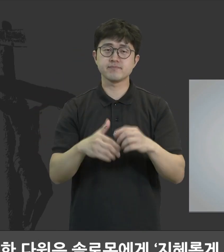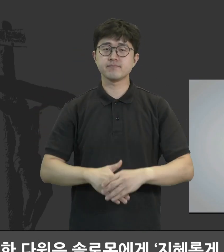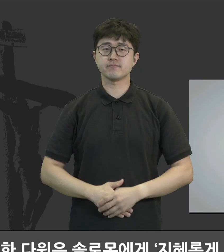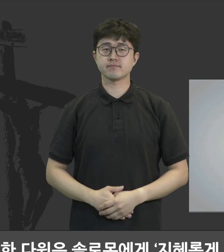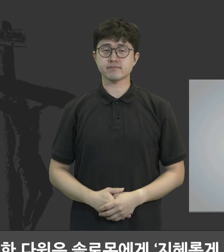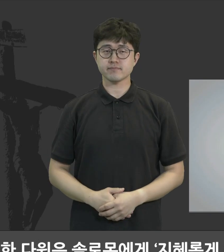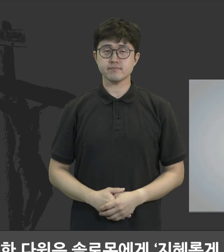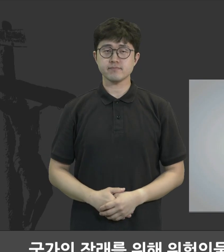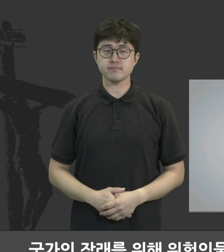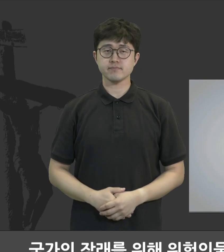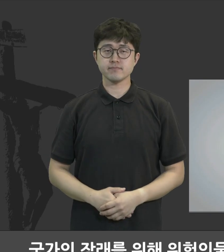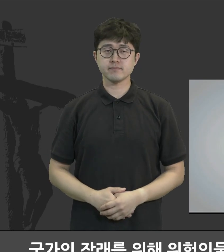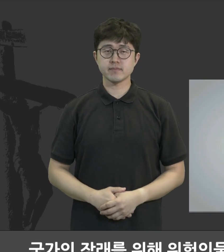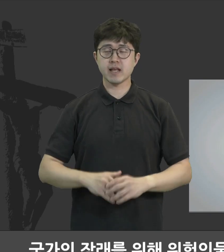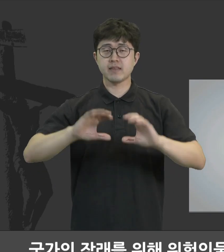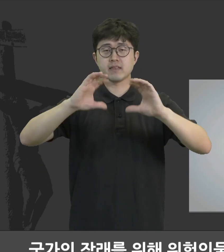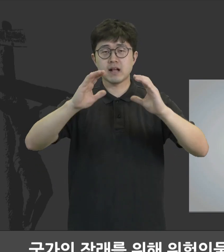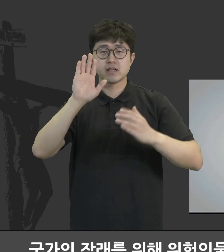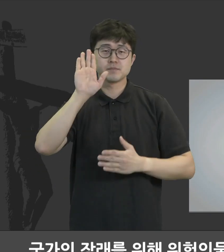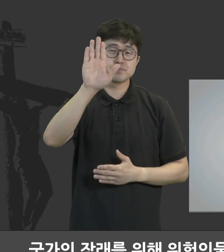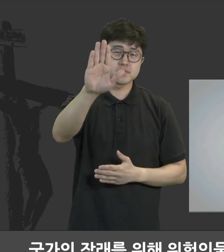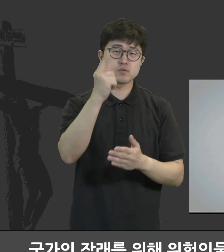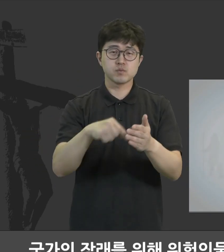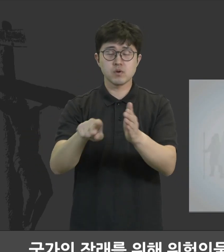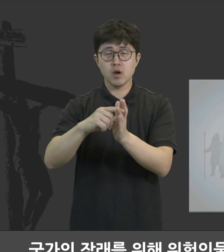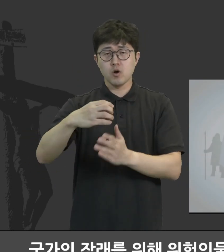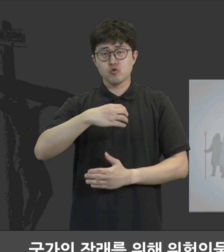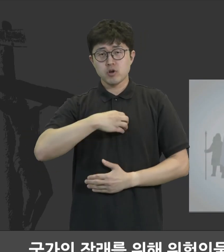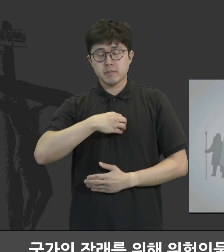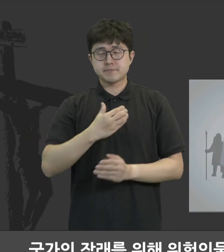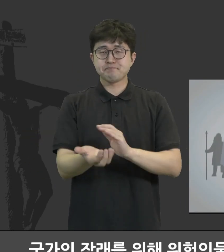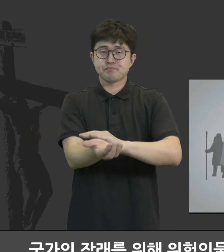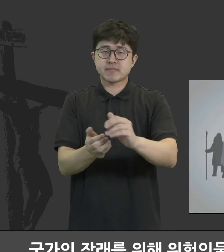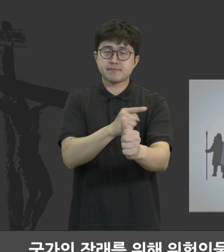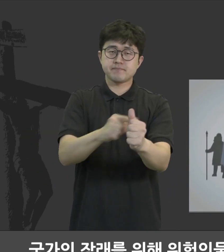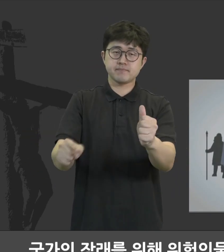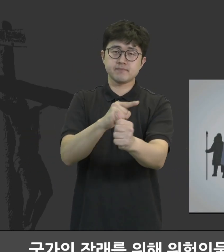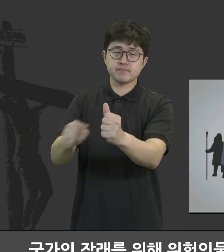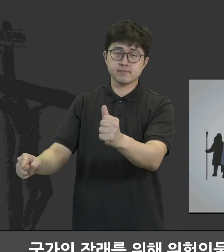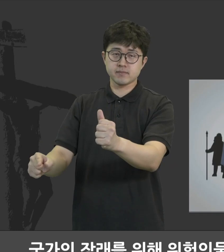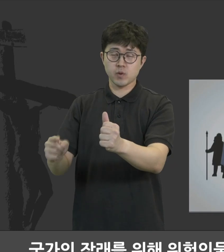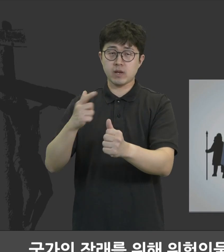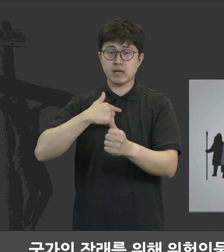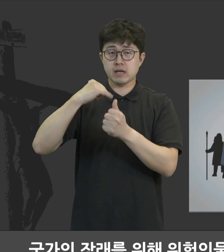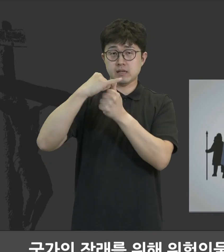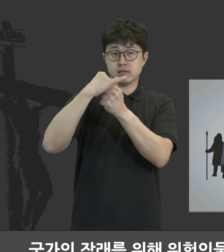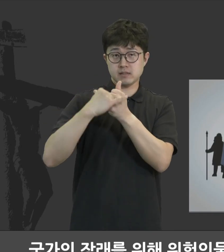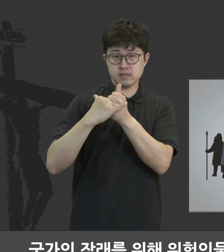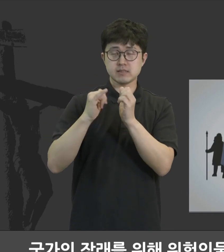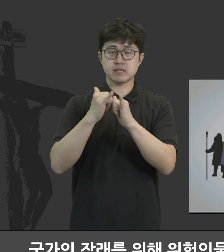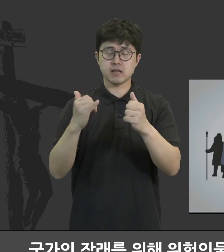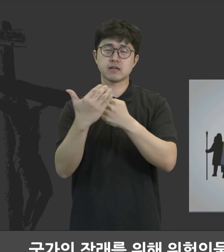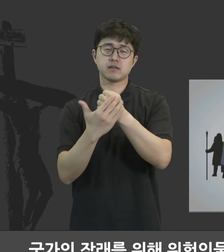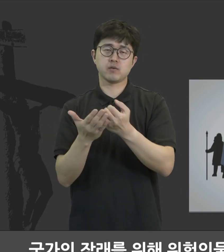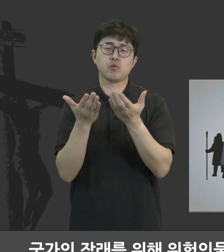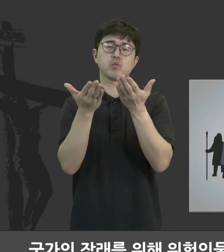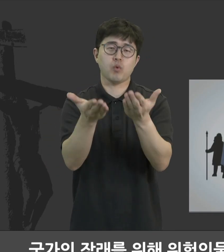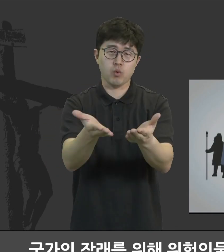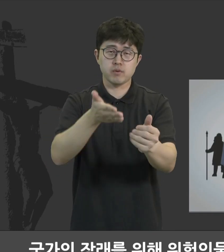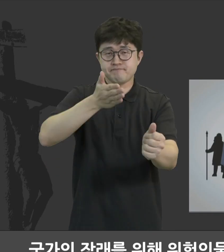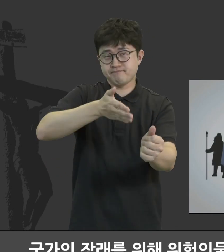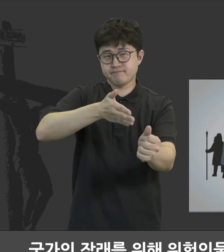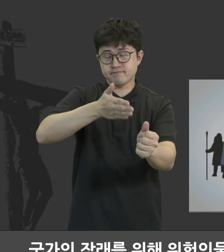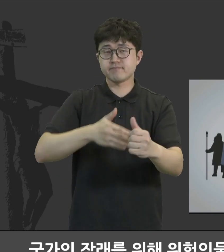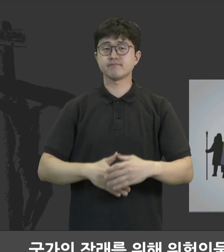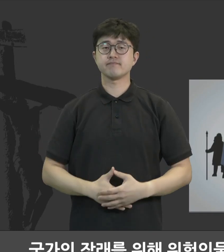지혜를 의미했습니다. 국가의 장래를 위해 위험 인물들을 제거하고 충성된 사람들에게 은총을